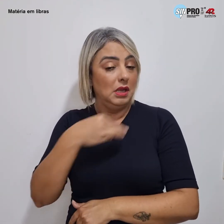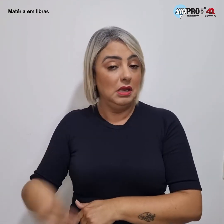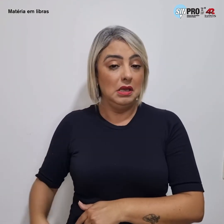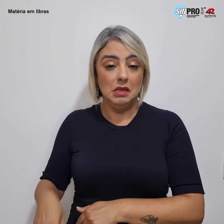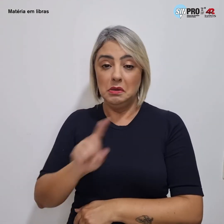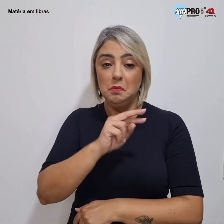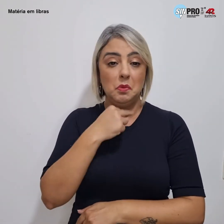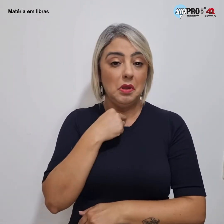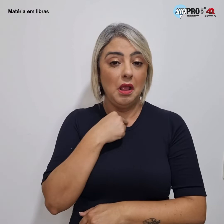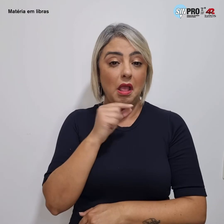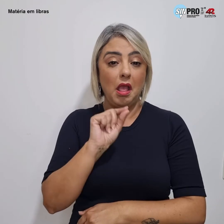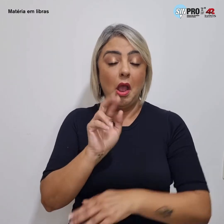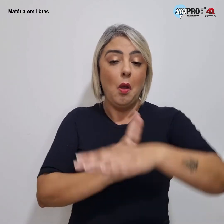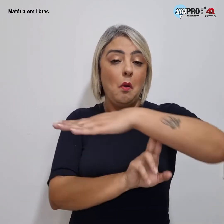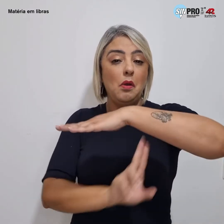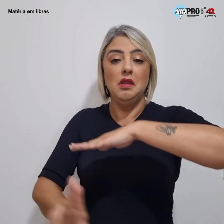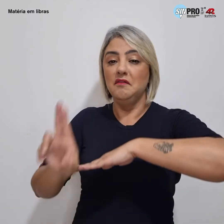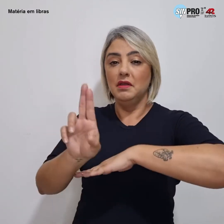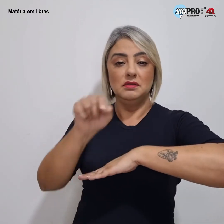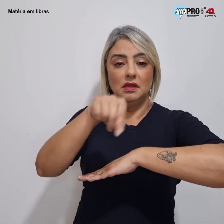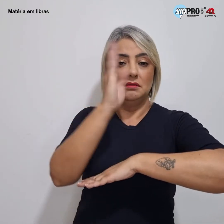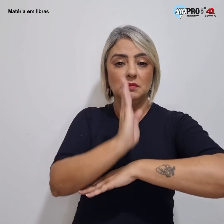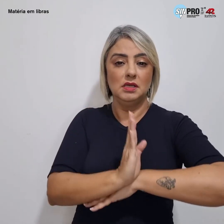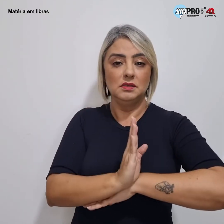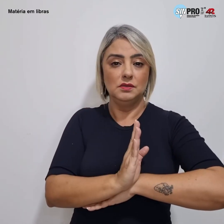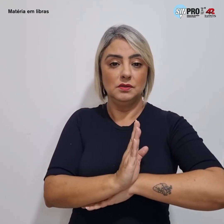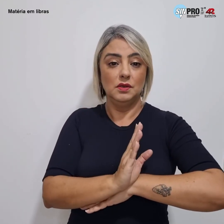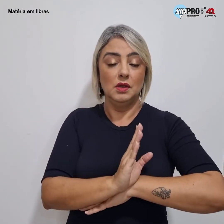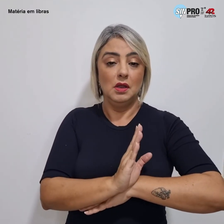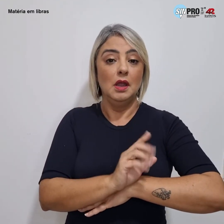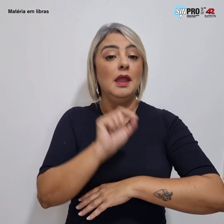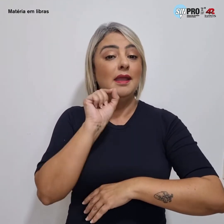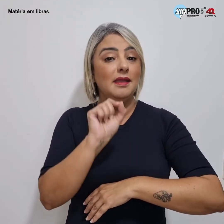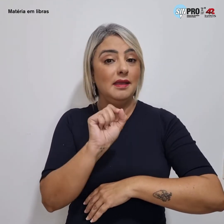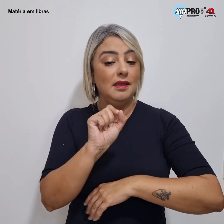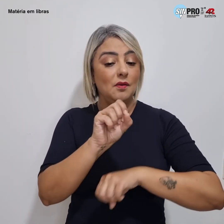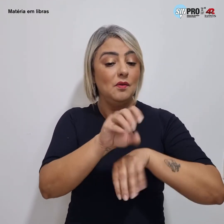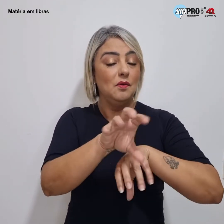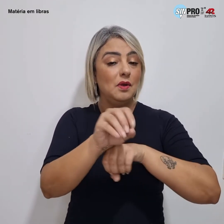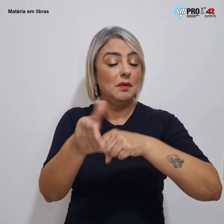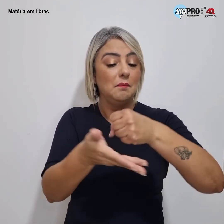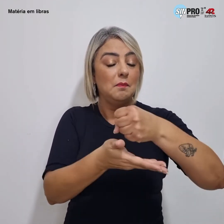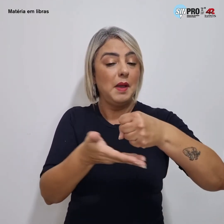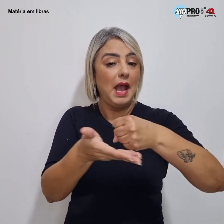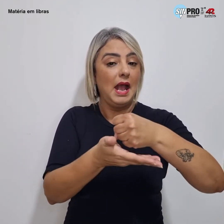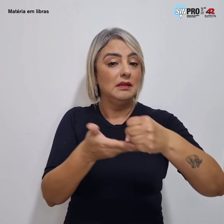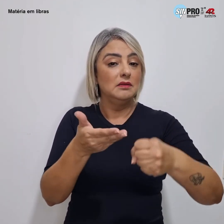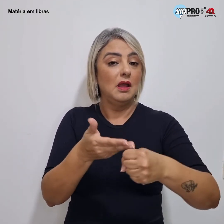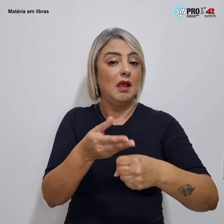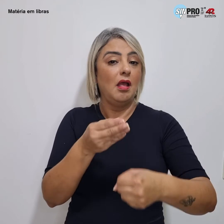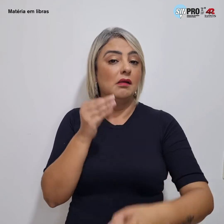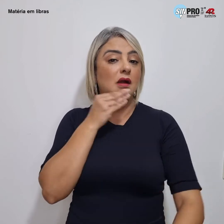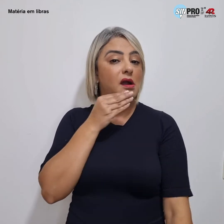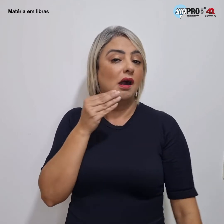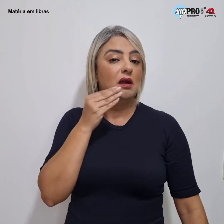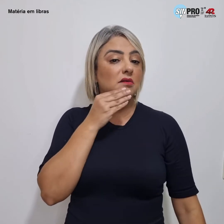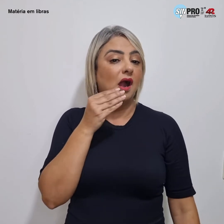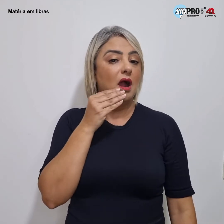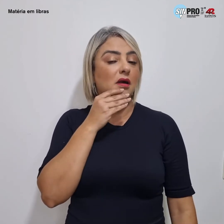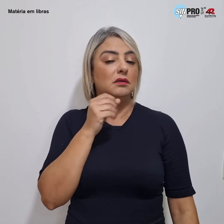ele, não deveria haver universidade no Brasil, posto que o ensino básico é falho. E